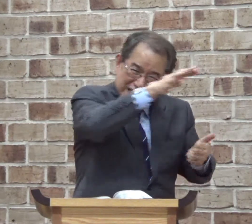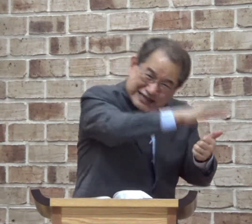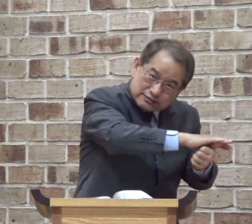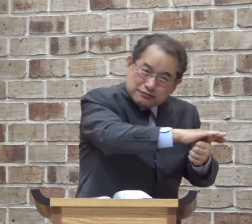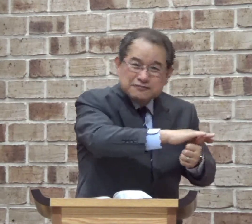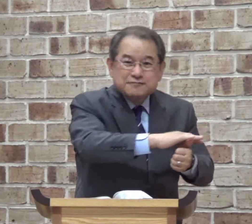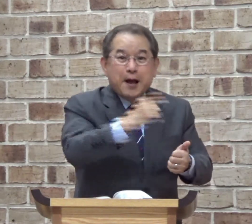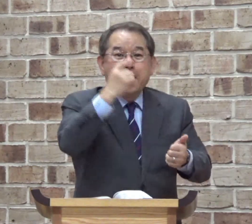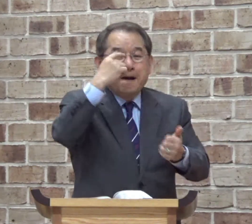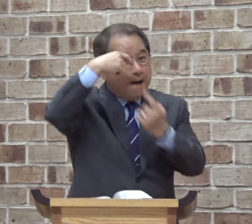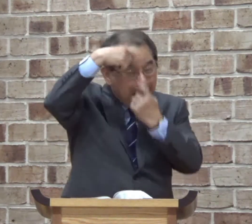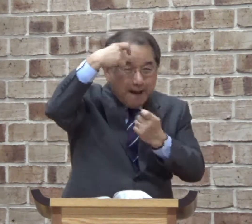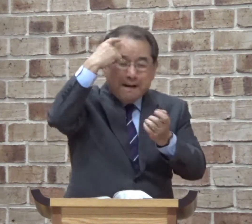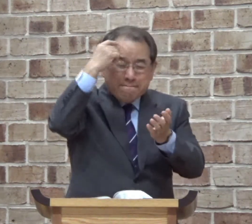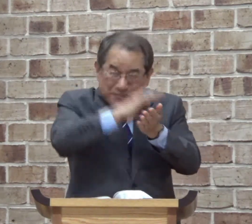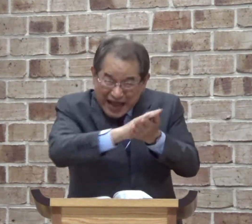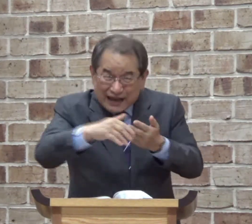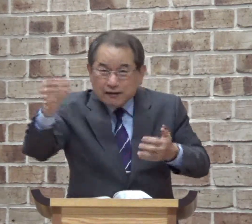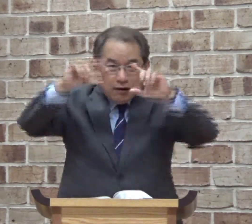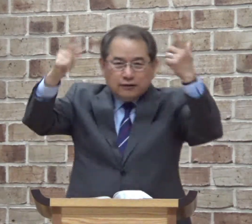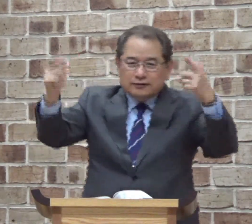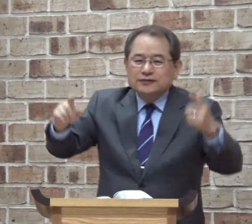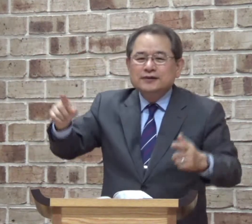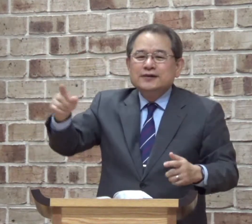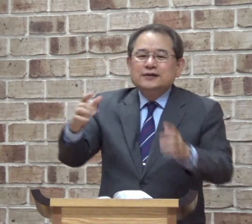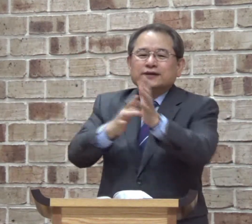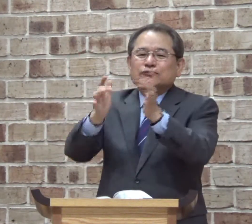예수님의 능력을 믿고 있었던 이야기입니다.